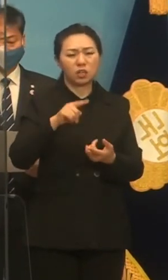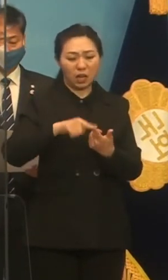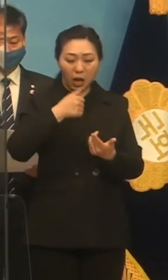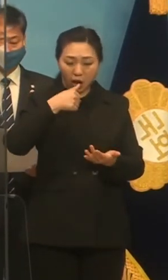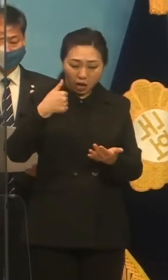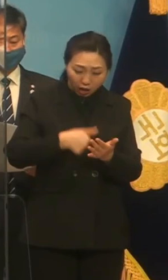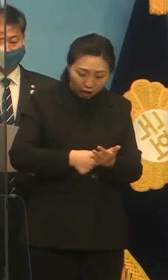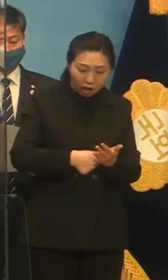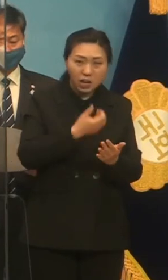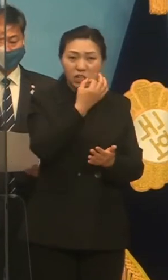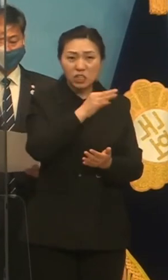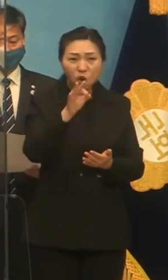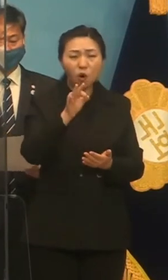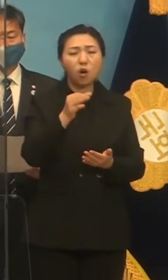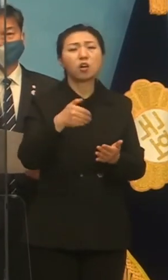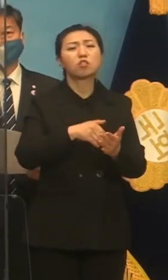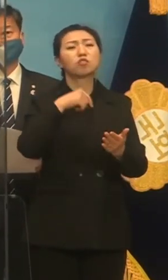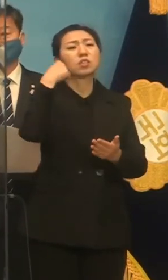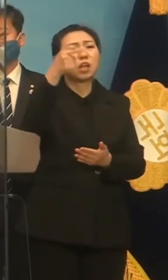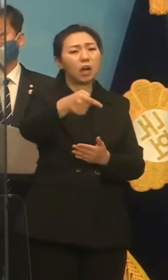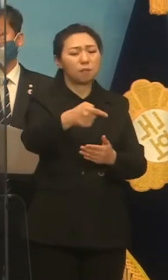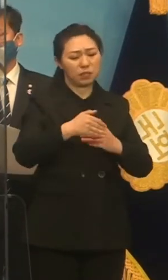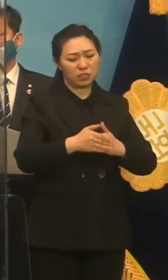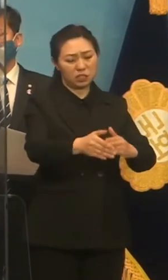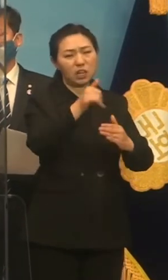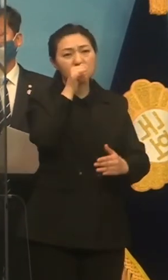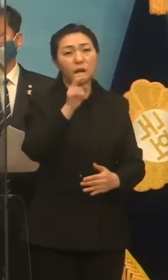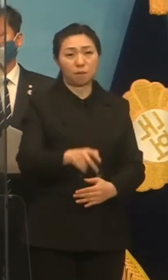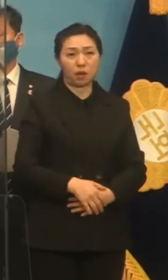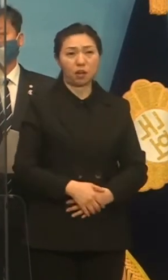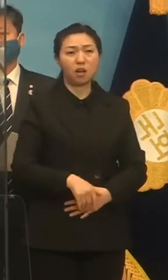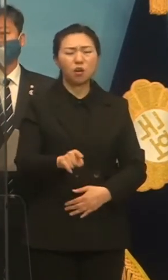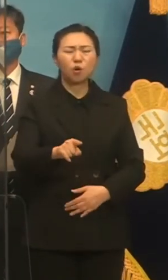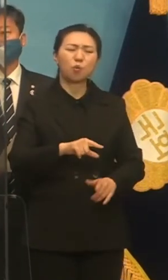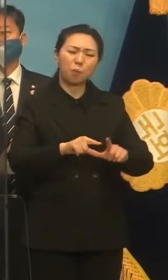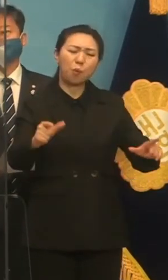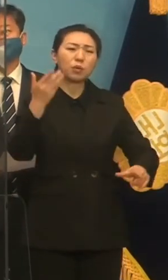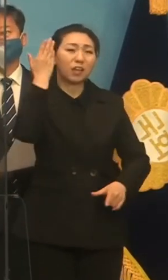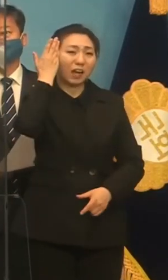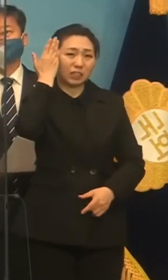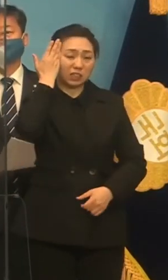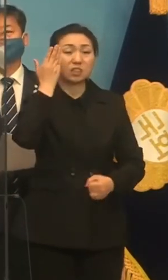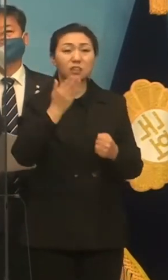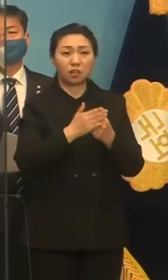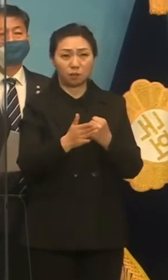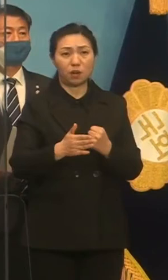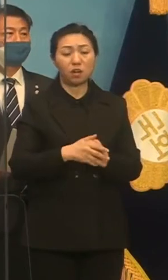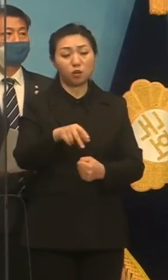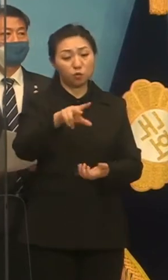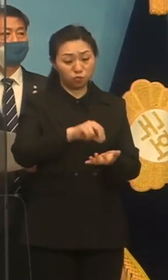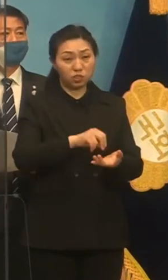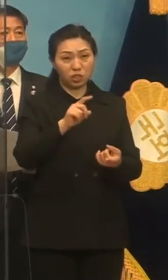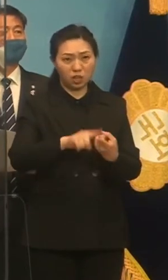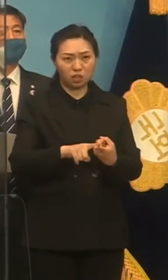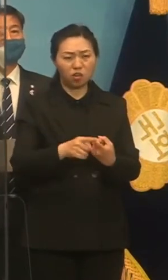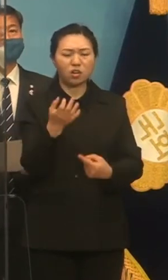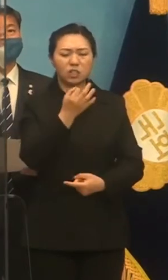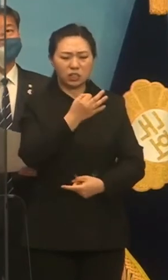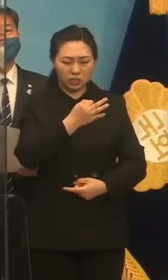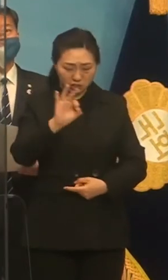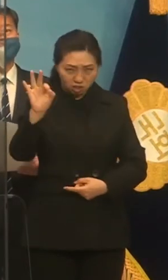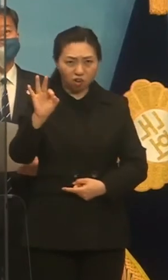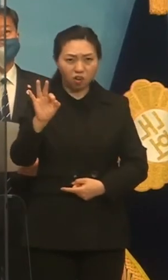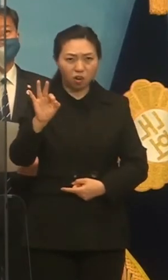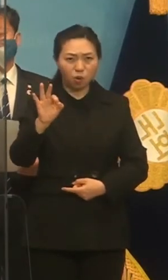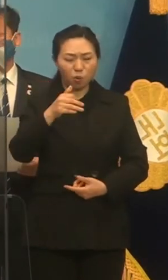주저함 이 문제는 상식의 같기 때문에 우선 이 부분에 대해서 인정하고 사랑하는